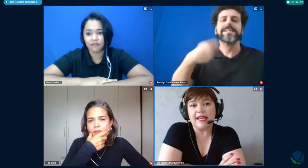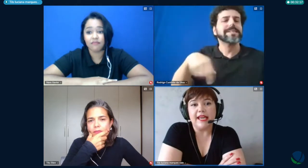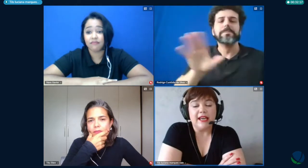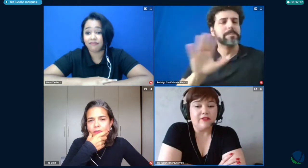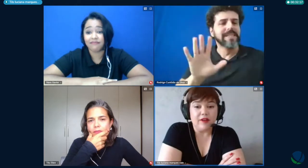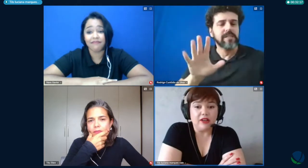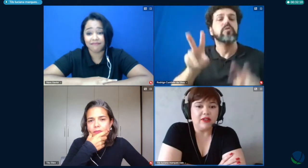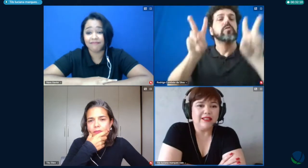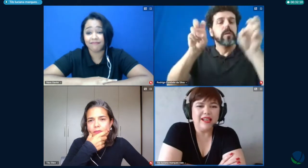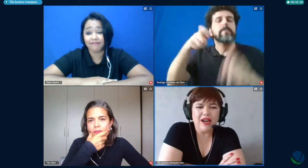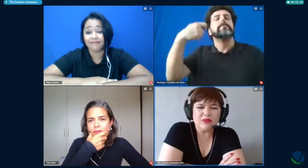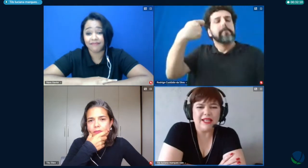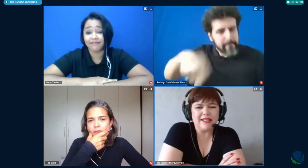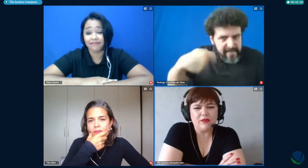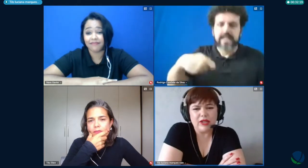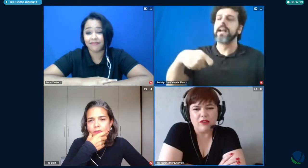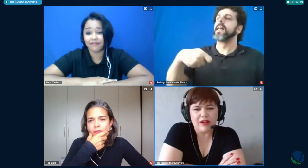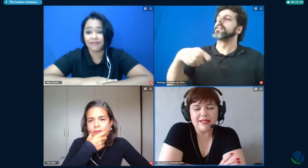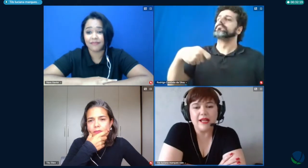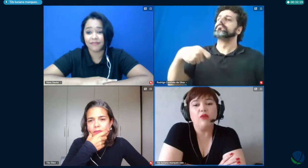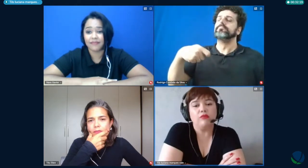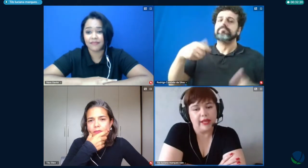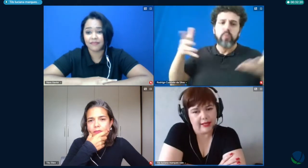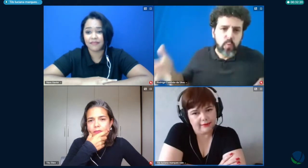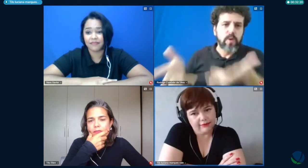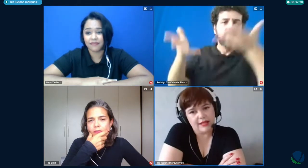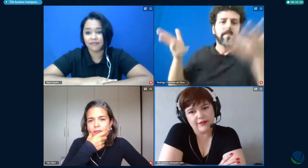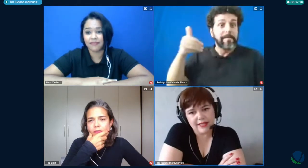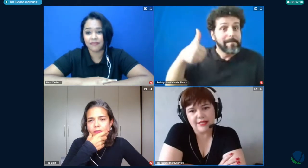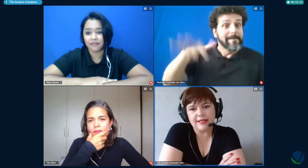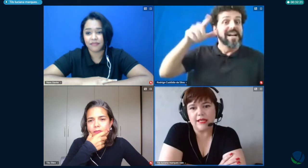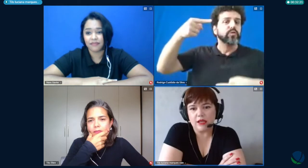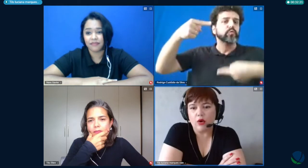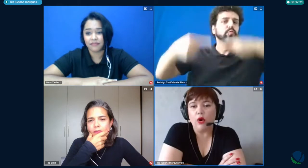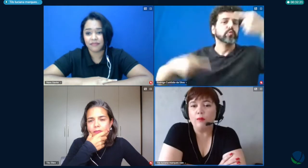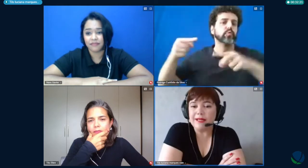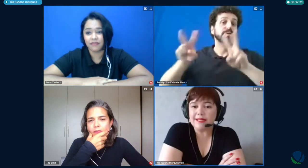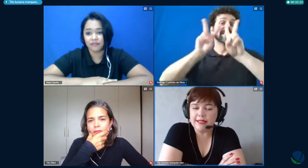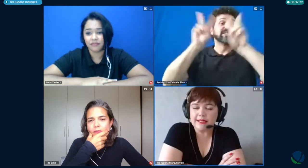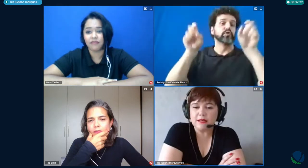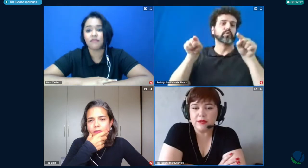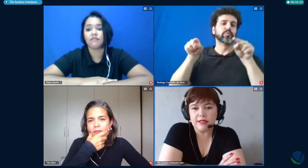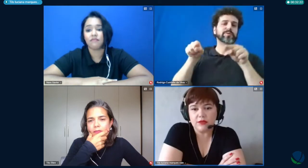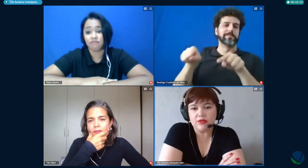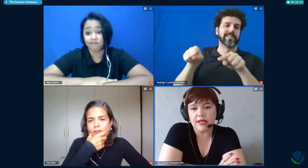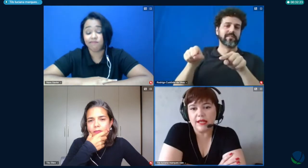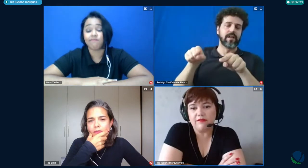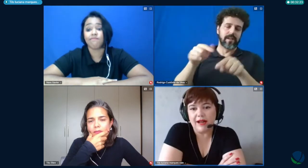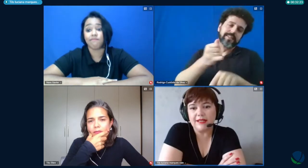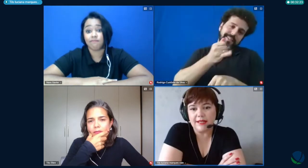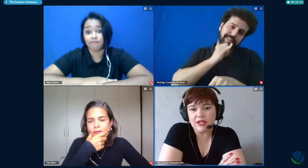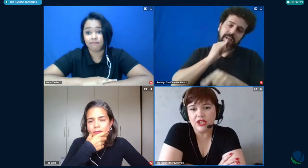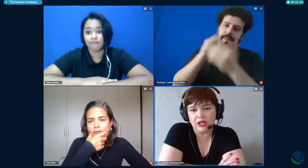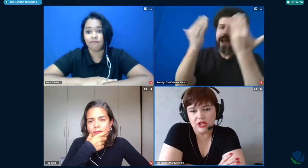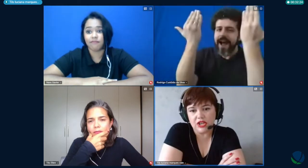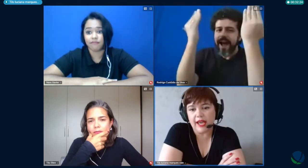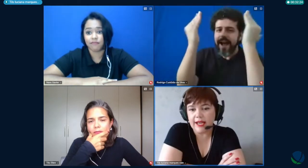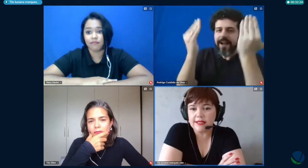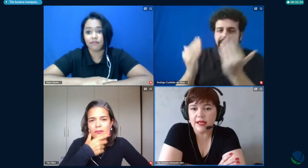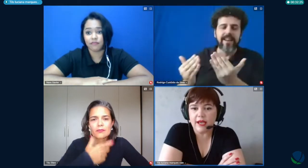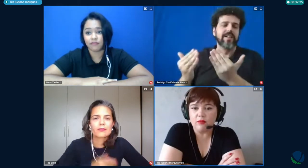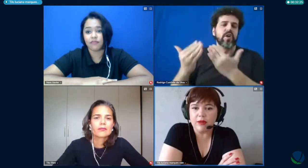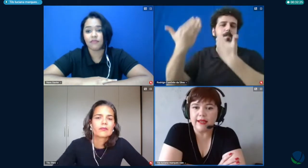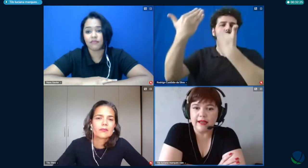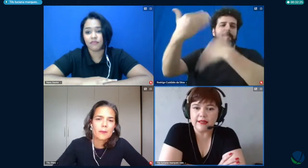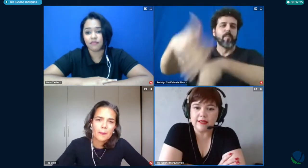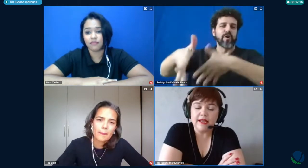que falam que não, tem que ser uma inovação, às vezes sim, ou pesquisas que precisam ser levadas adiante.